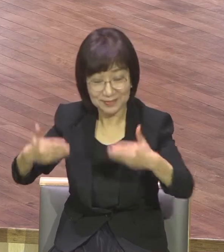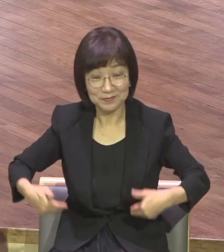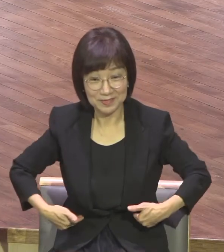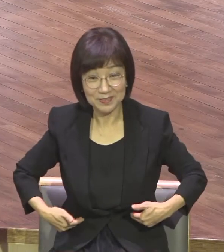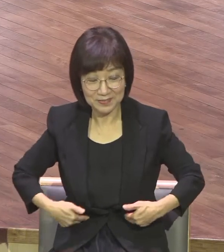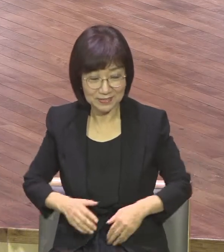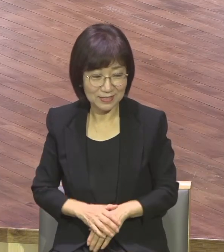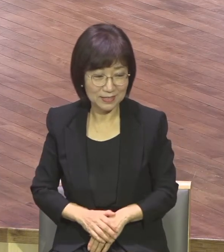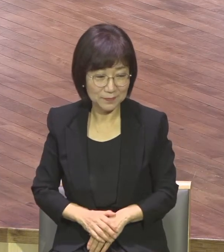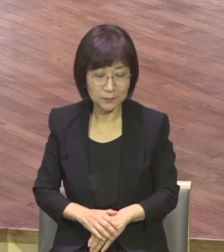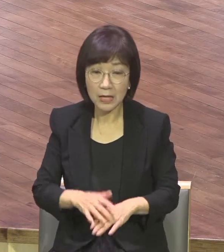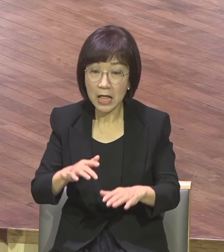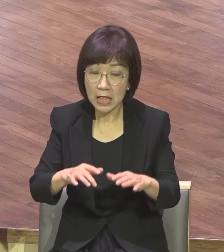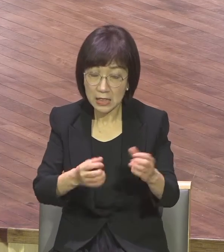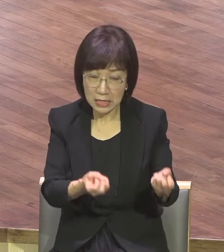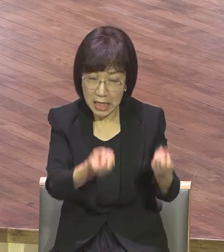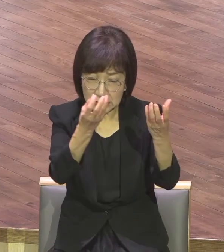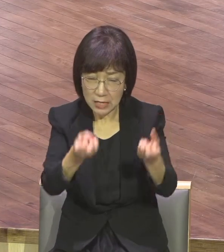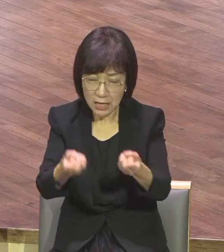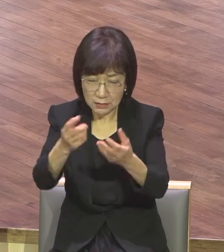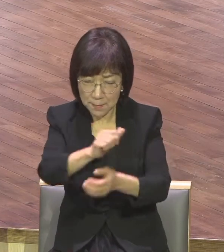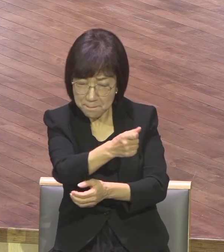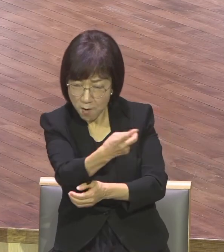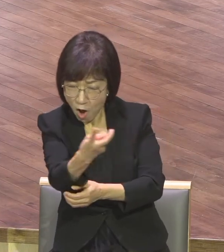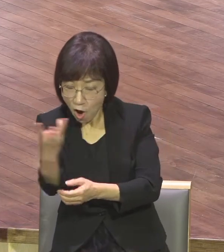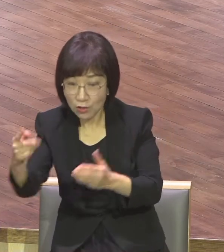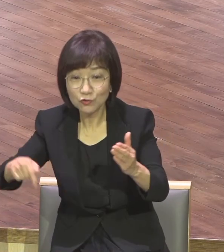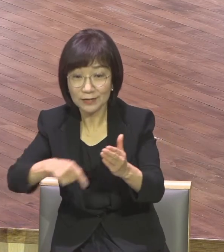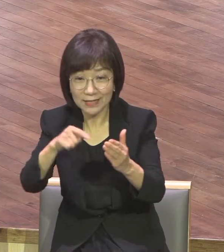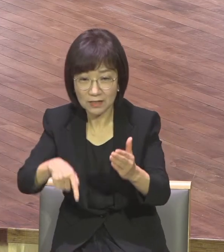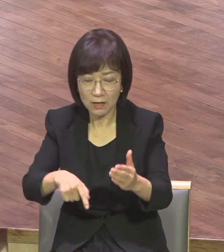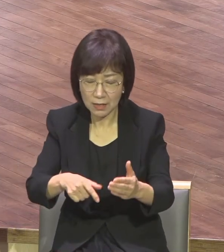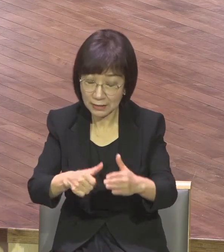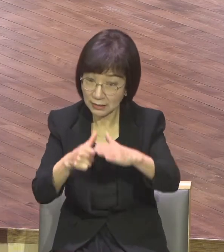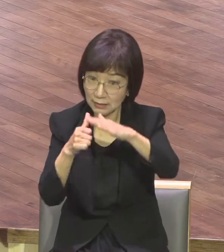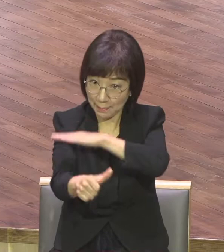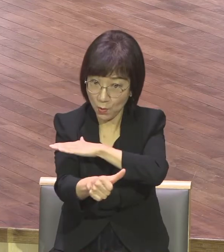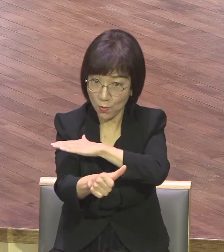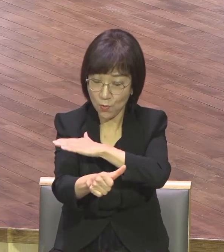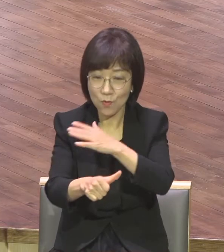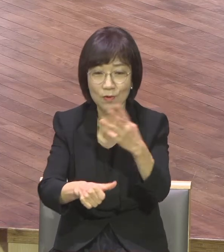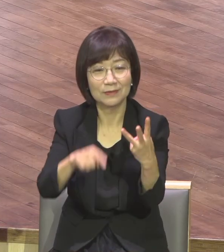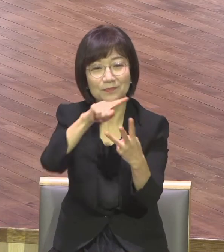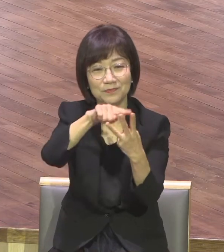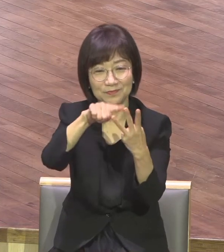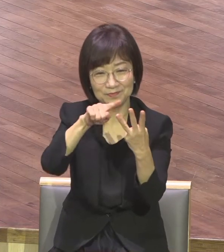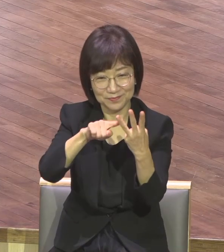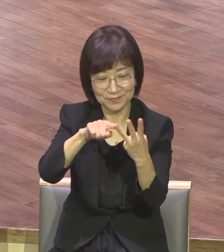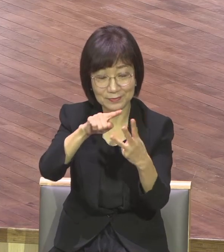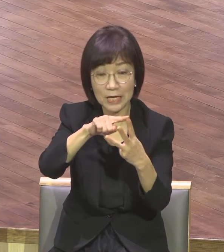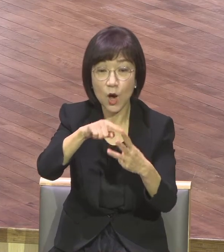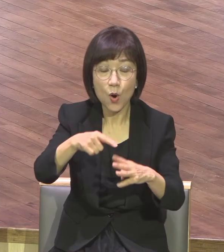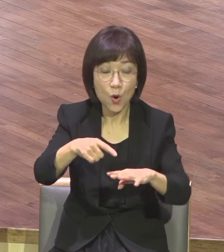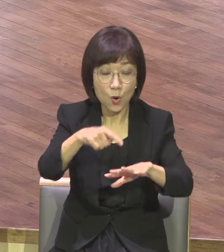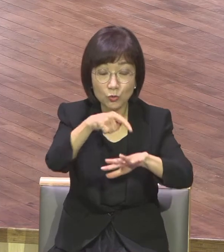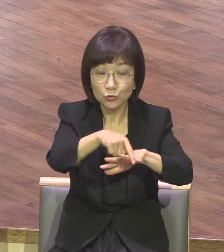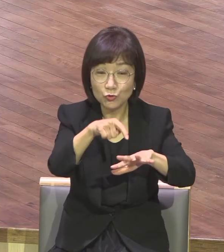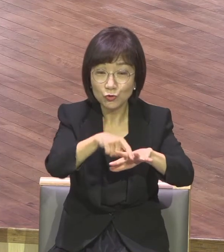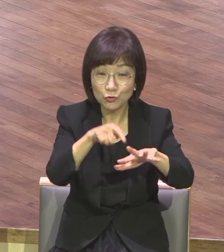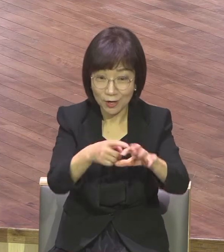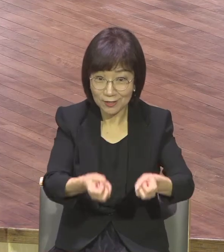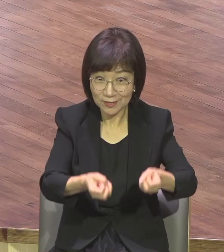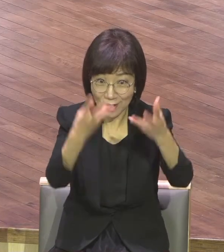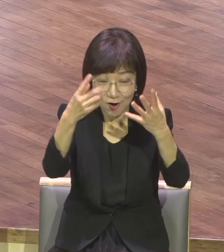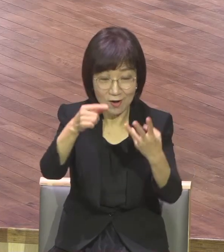이 절기 가운데 유월절, 오순절, 이 초막절, 이 유대인의 3대 절기예요. 그 중에